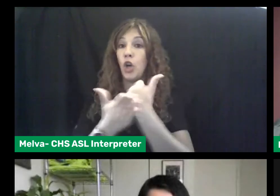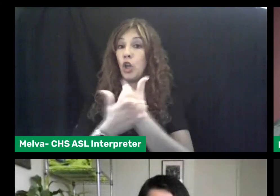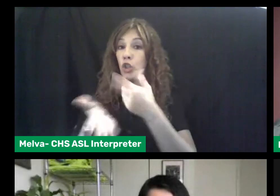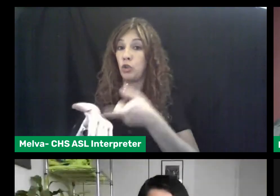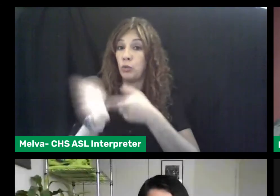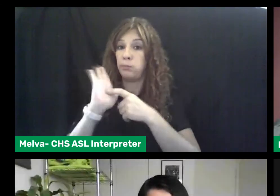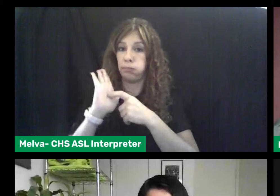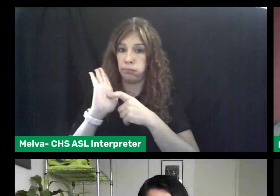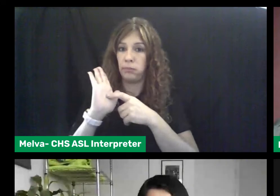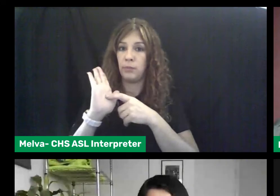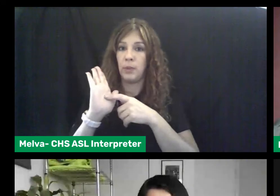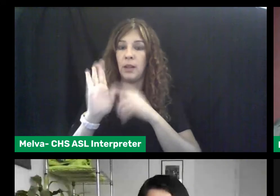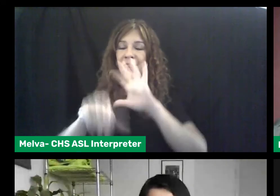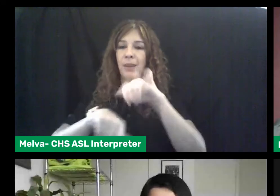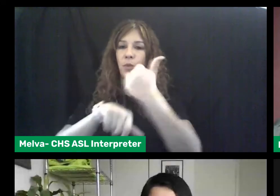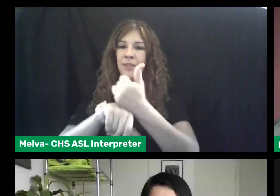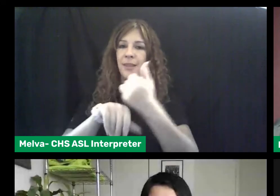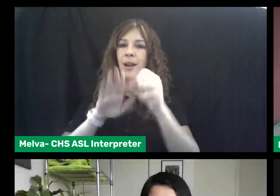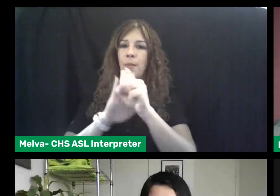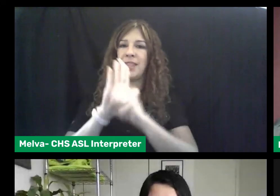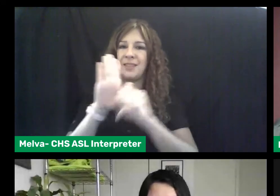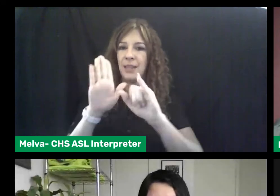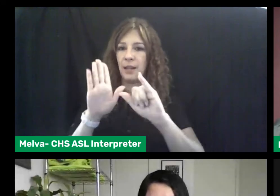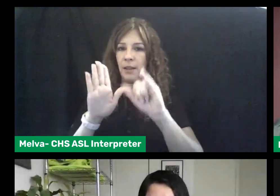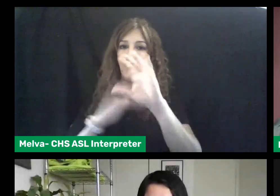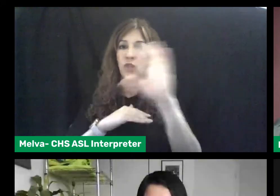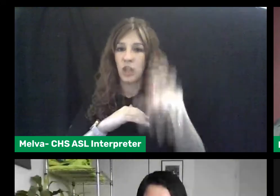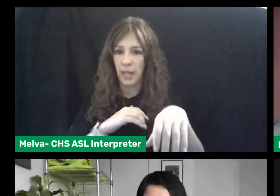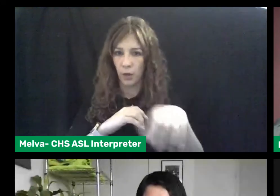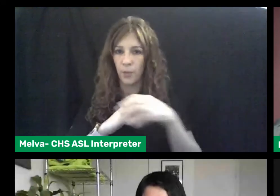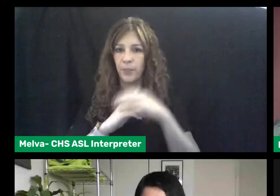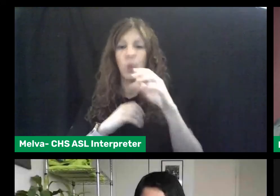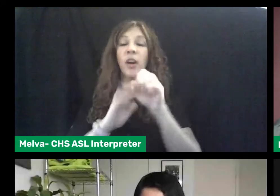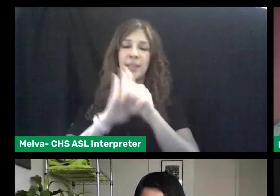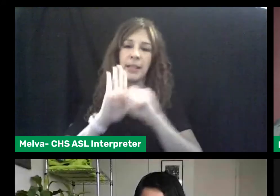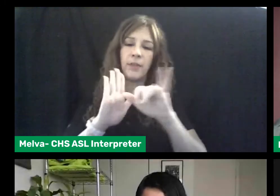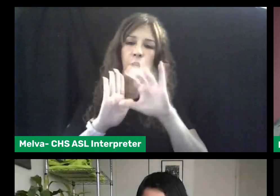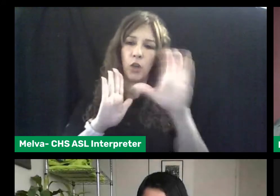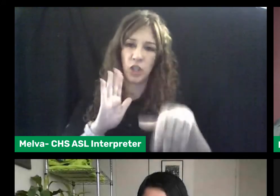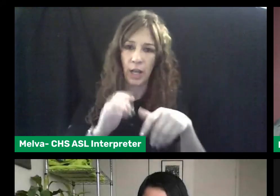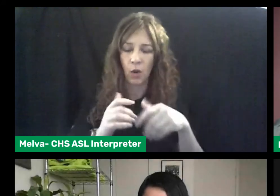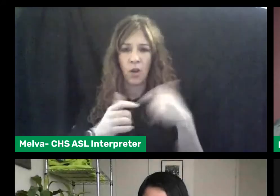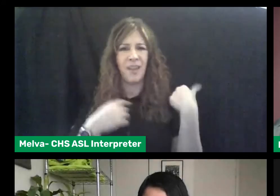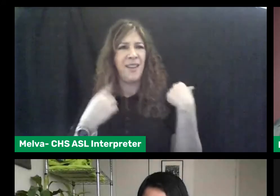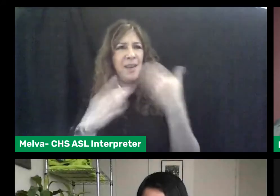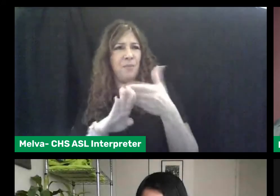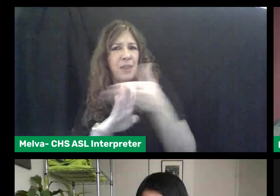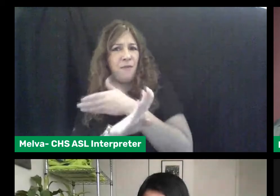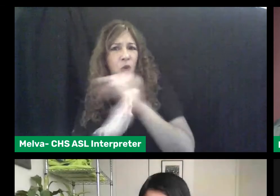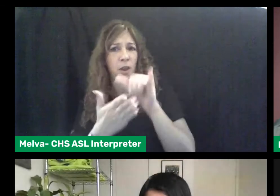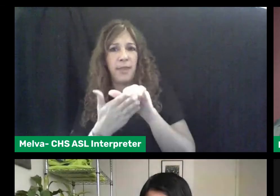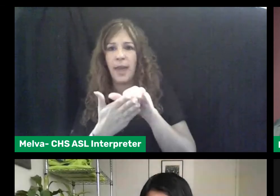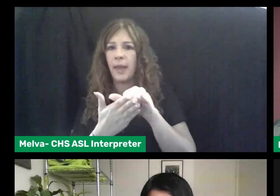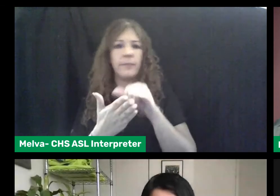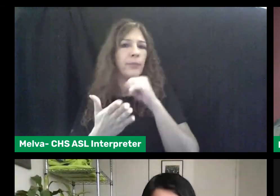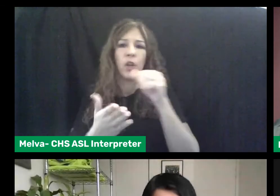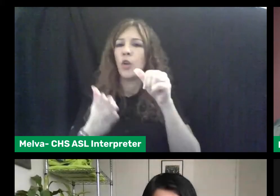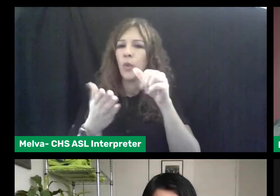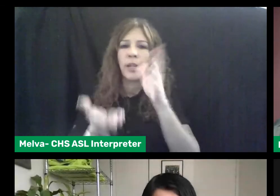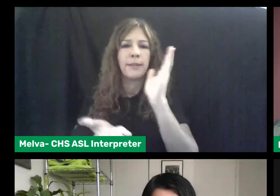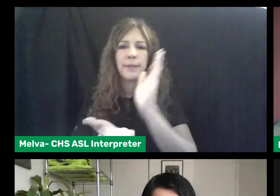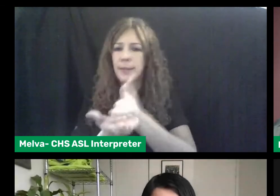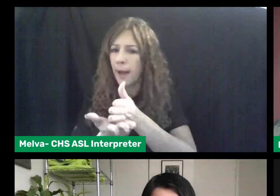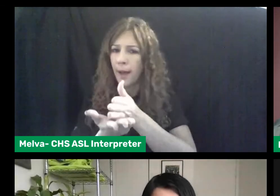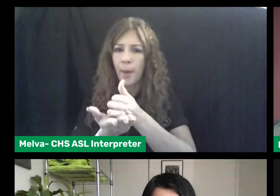Hasta 2015 no existía una ley que pudiera amparar a los vendedores